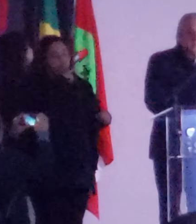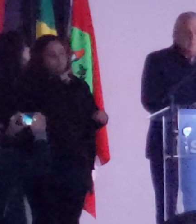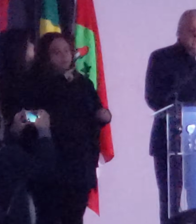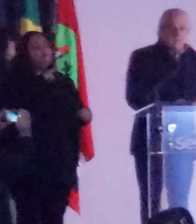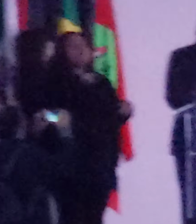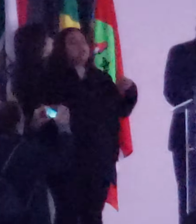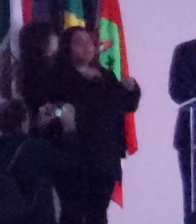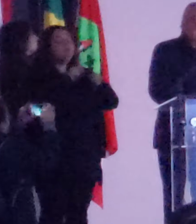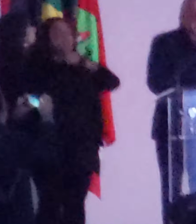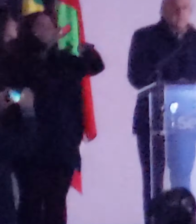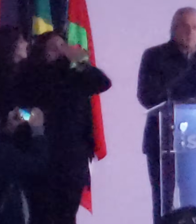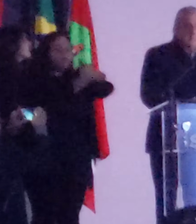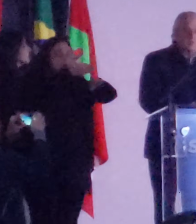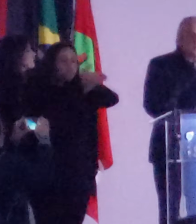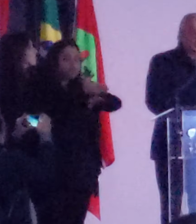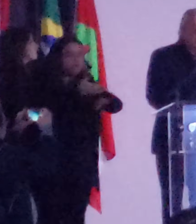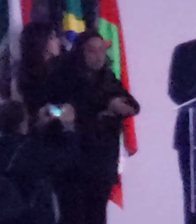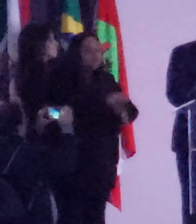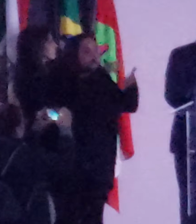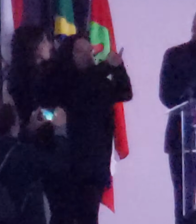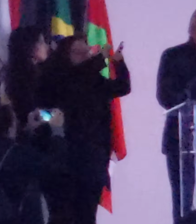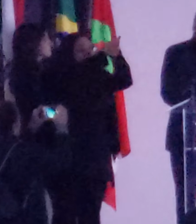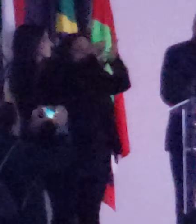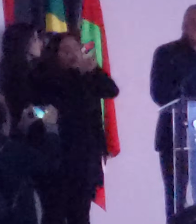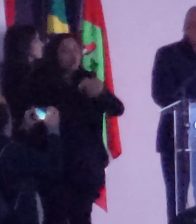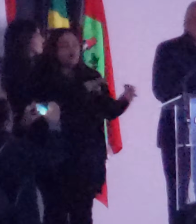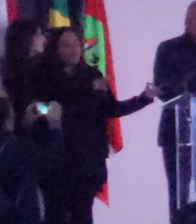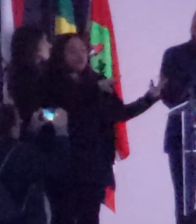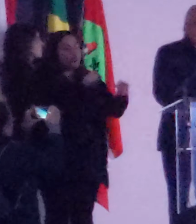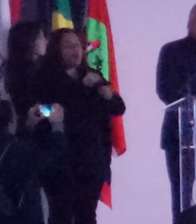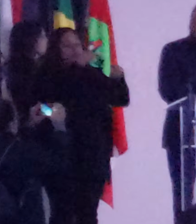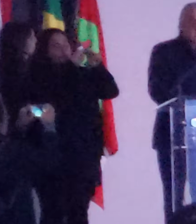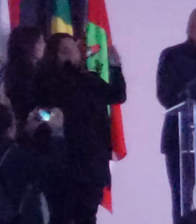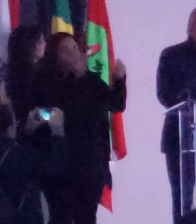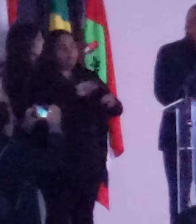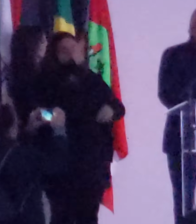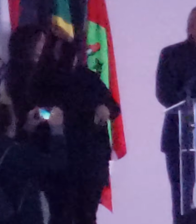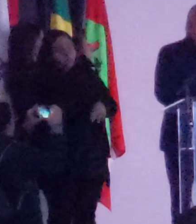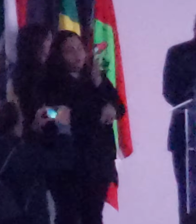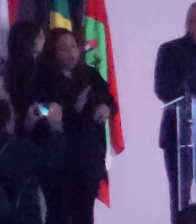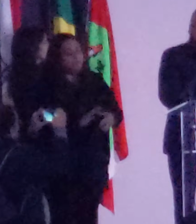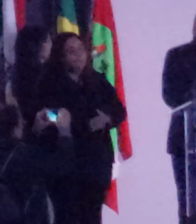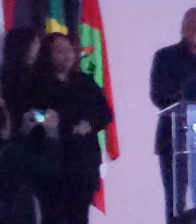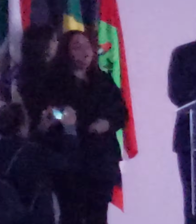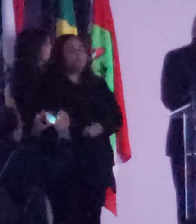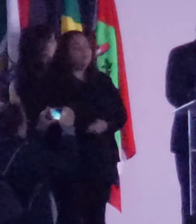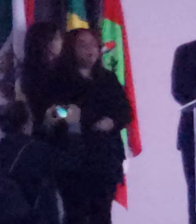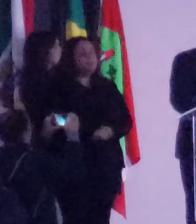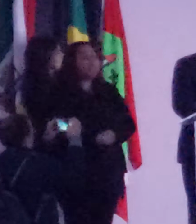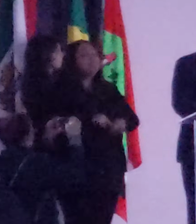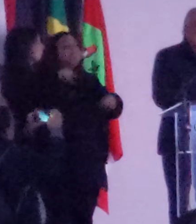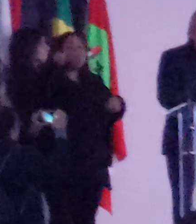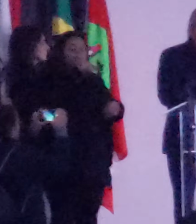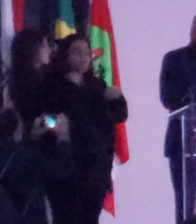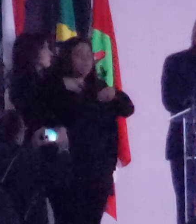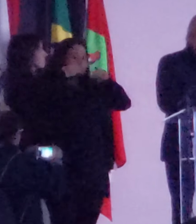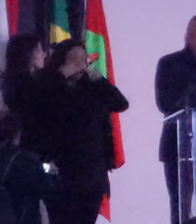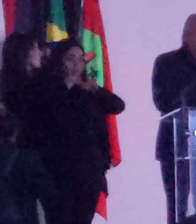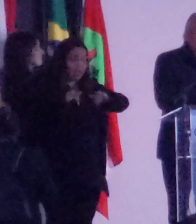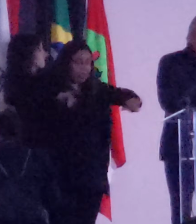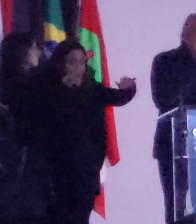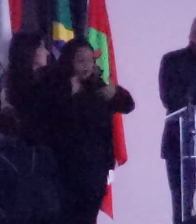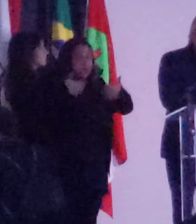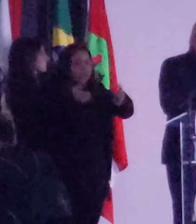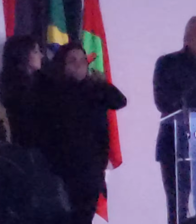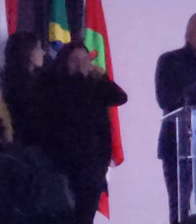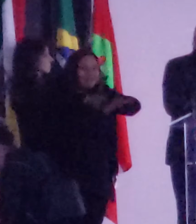poderão fazer parte dessas inscrições todos os brasileiros. Então, essa é uma mensagem que eu queria trazer do IBRAM. Eu